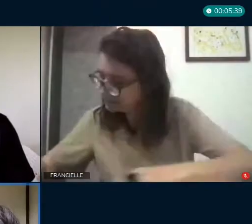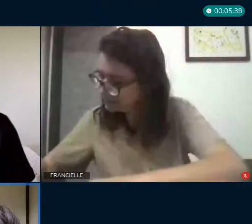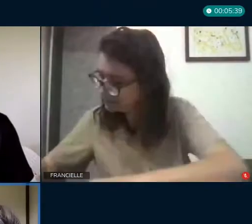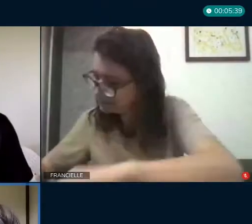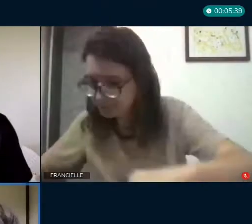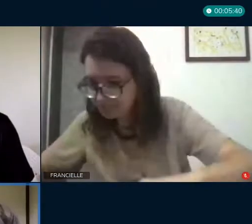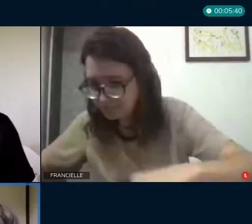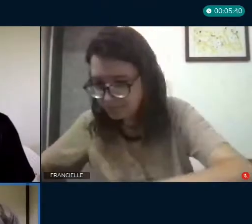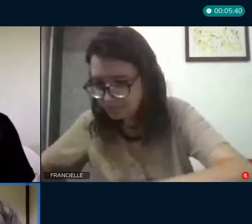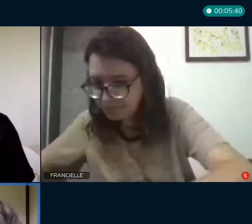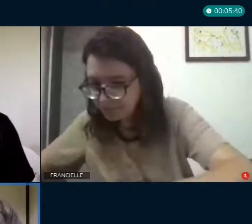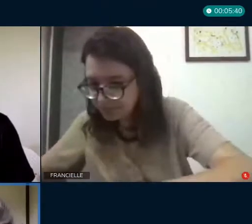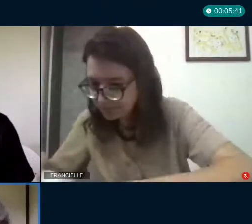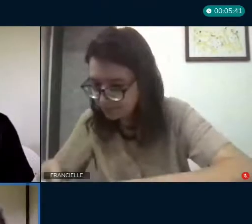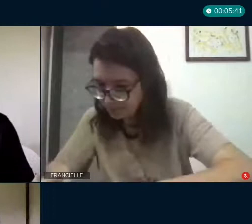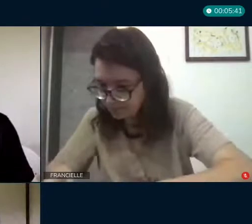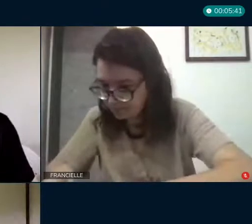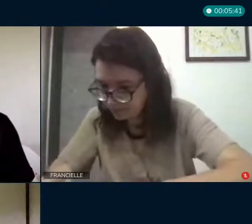No capítulo 1...